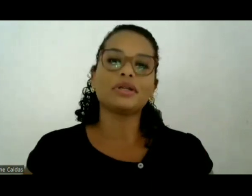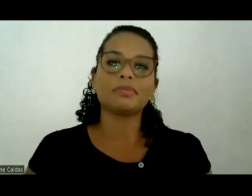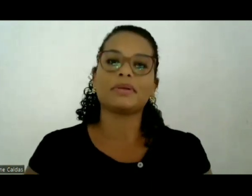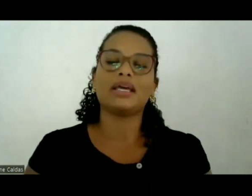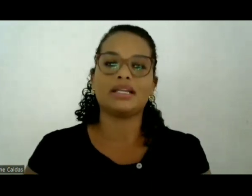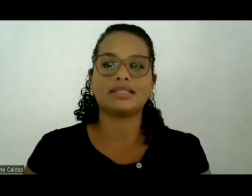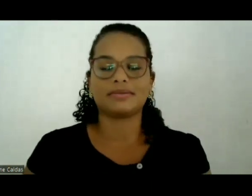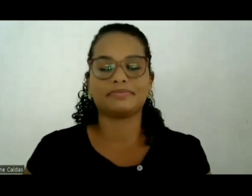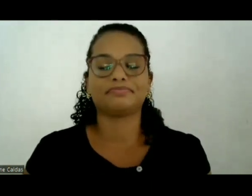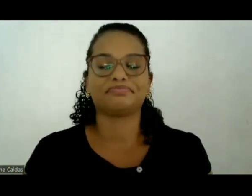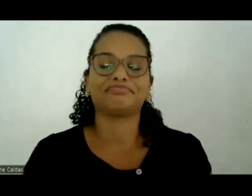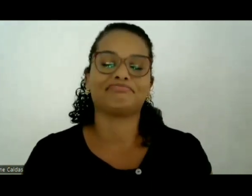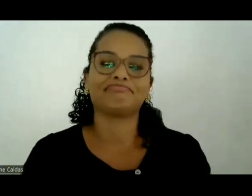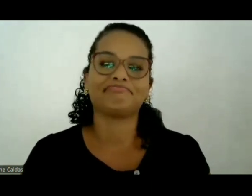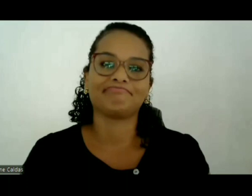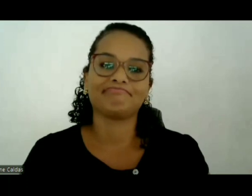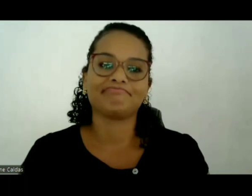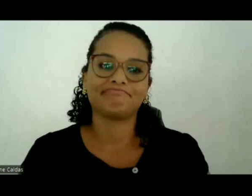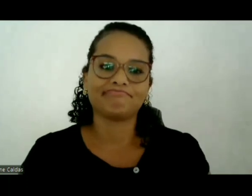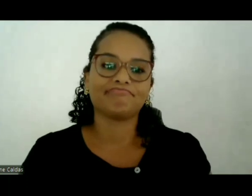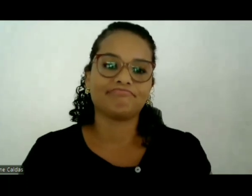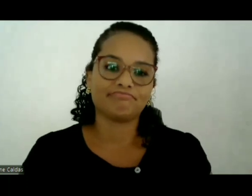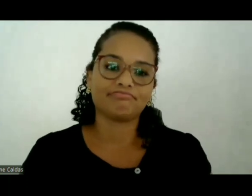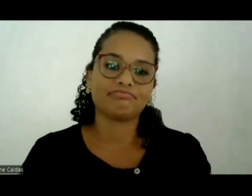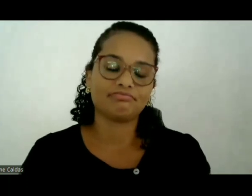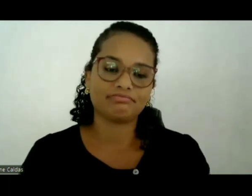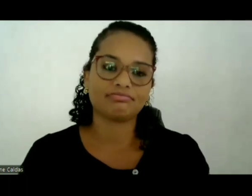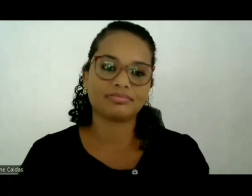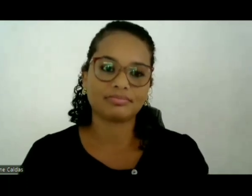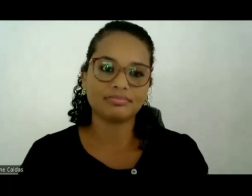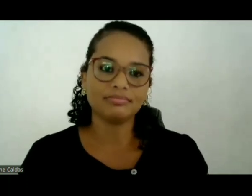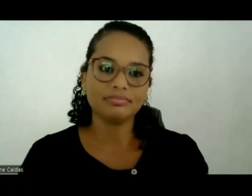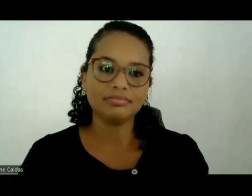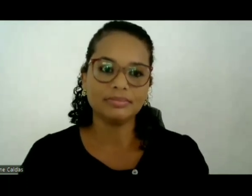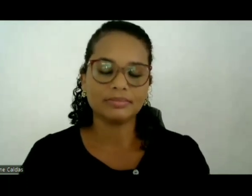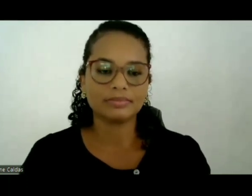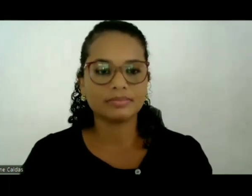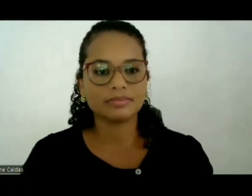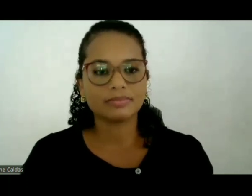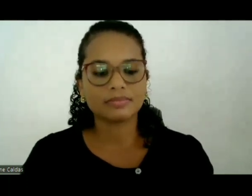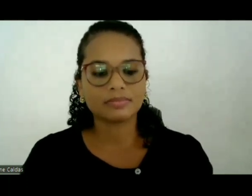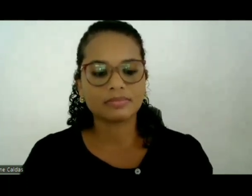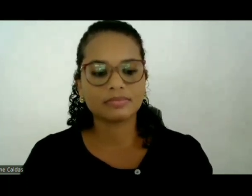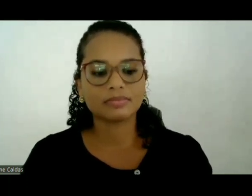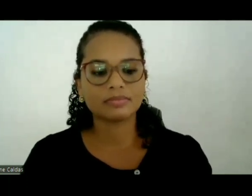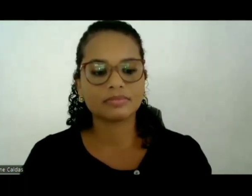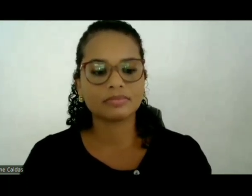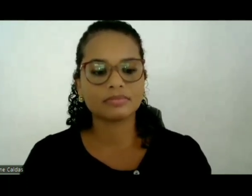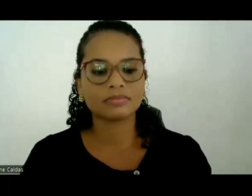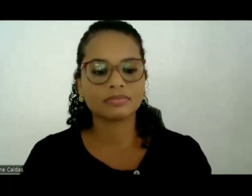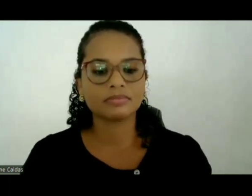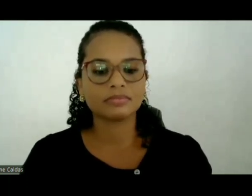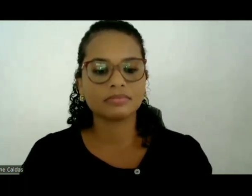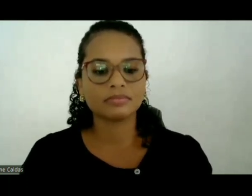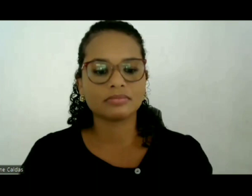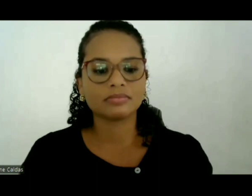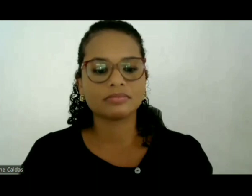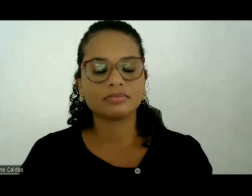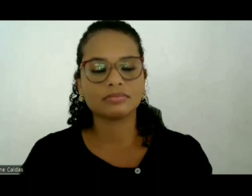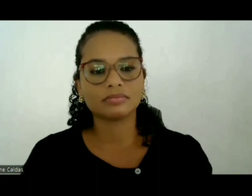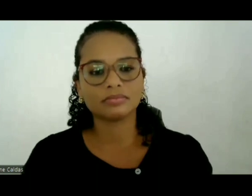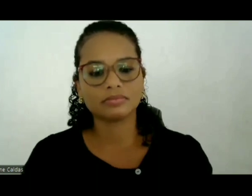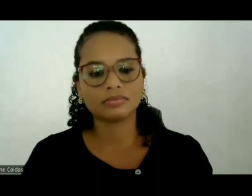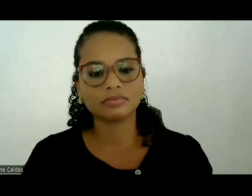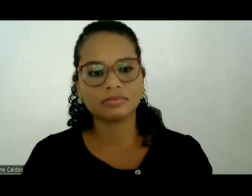uma vitória para eles. É verdade. E é importante a gente entender também que, assim, ó,